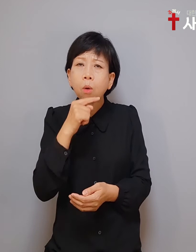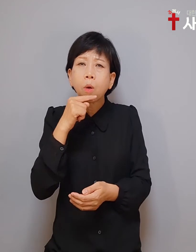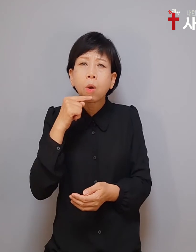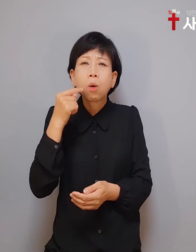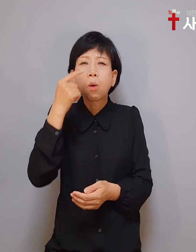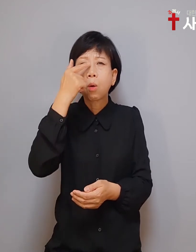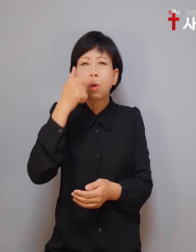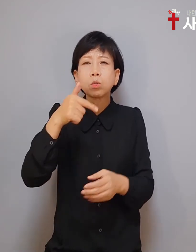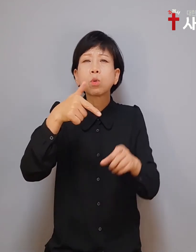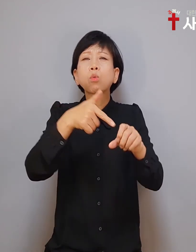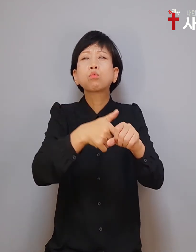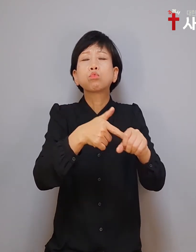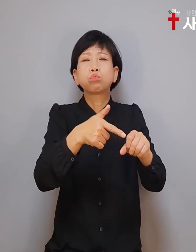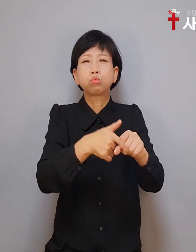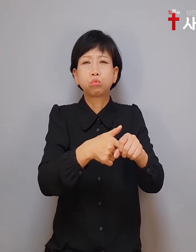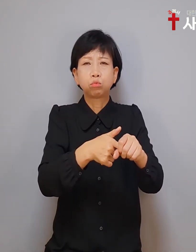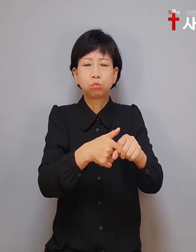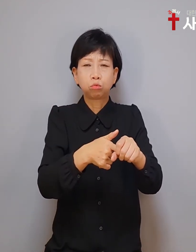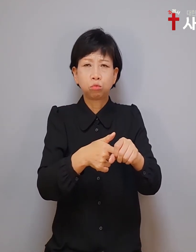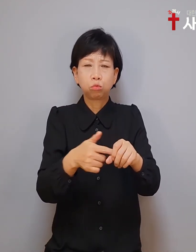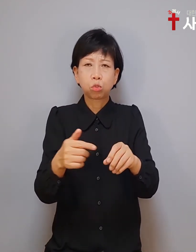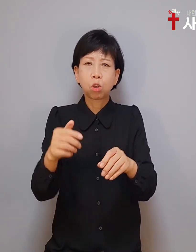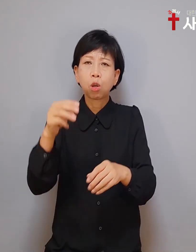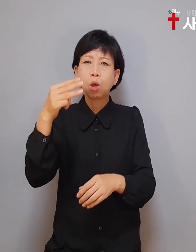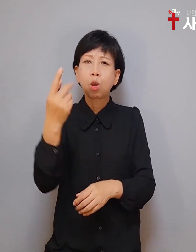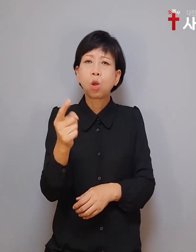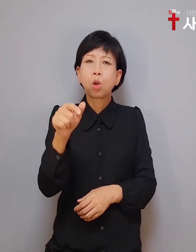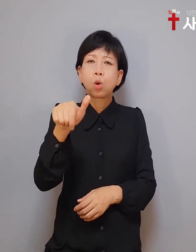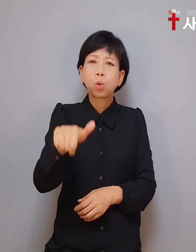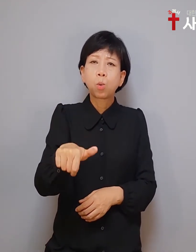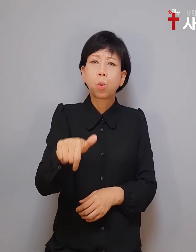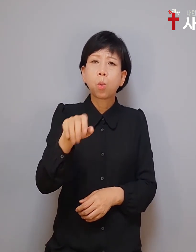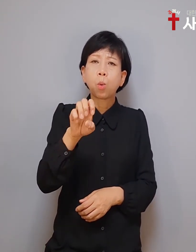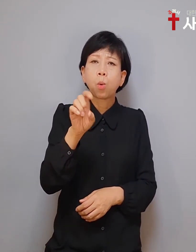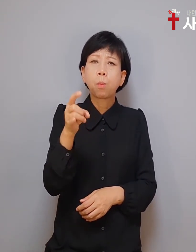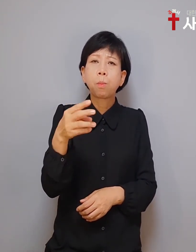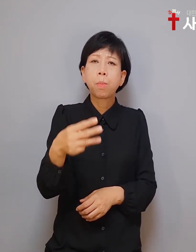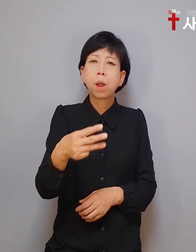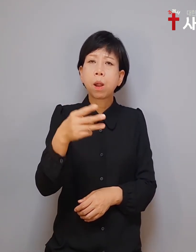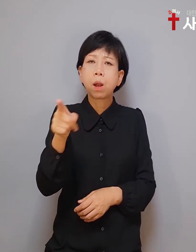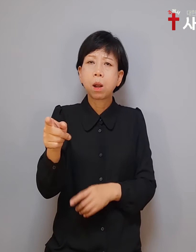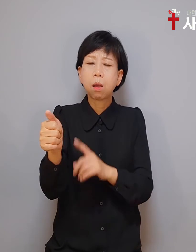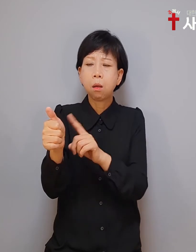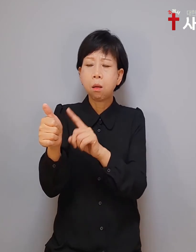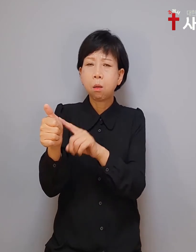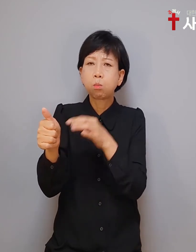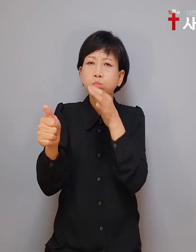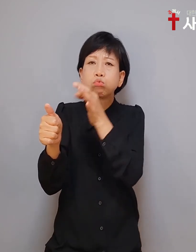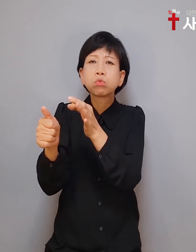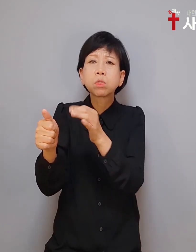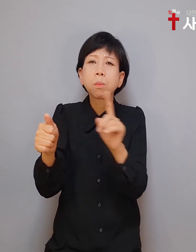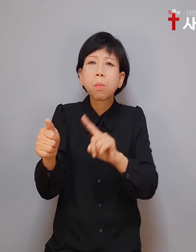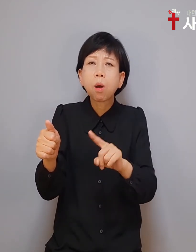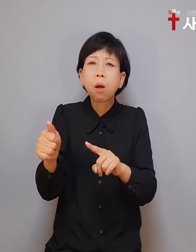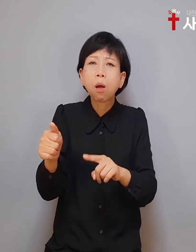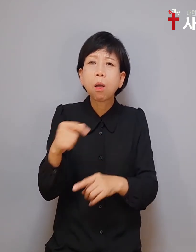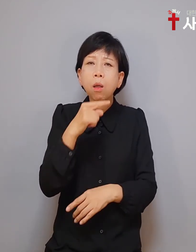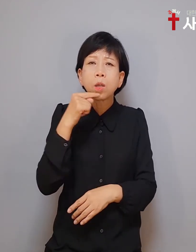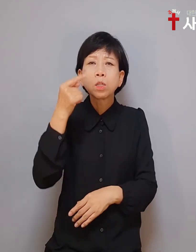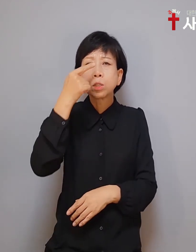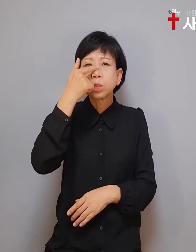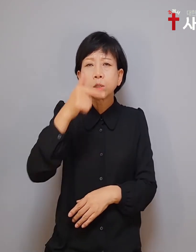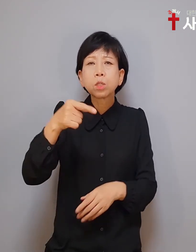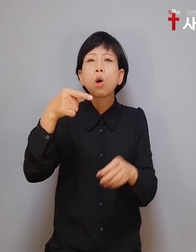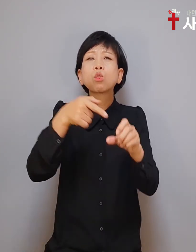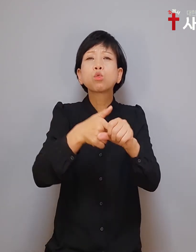말합니다. 그리스도인의 마음속에는요, 우물이 있어요. 하나님이 허락하신 고난의 목적을 이해를 해야 그 우물에서